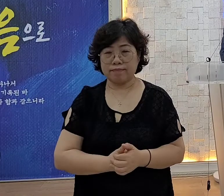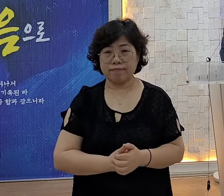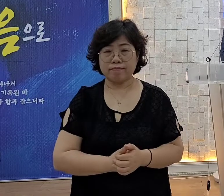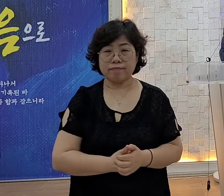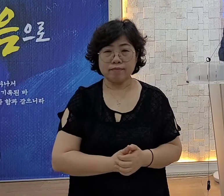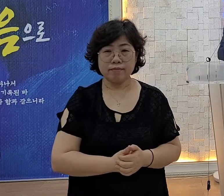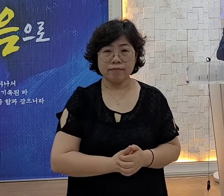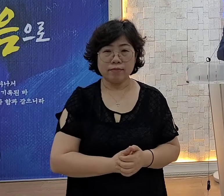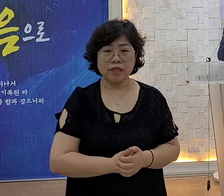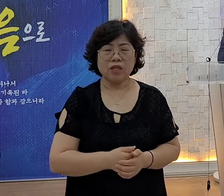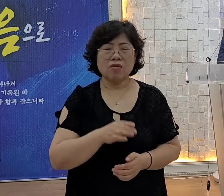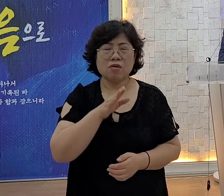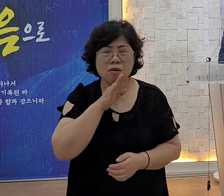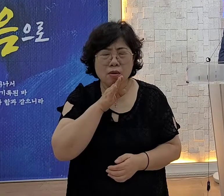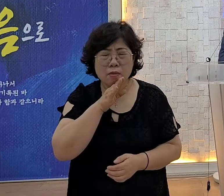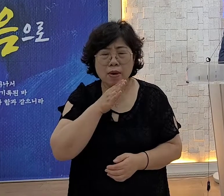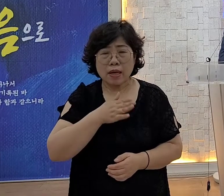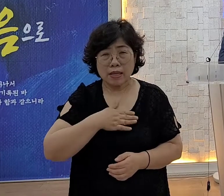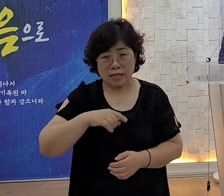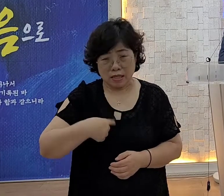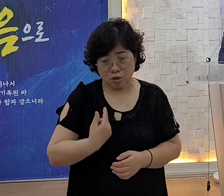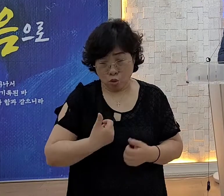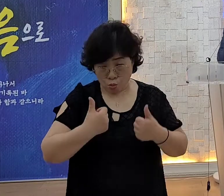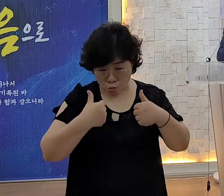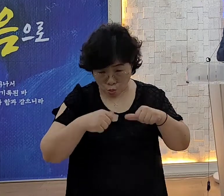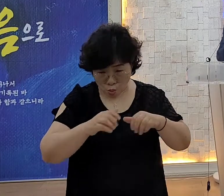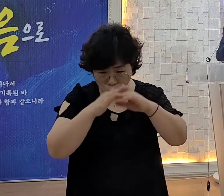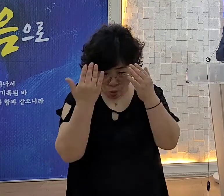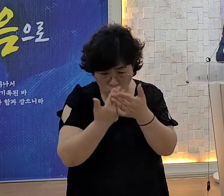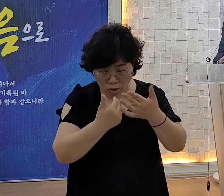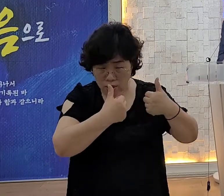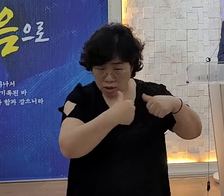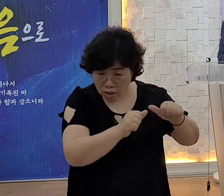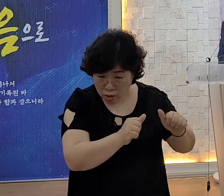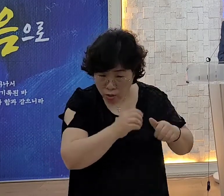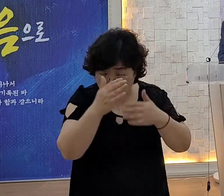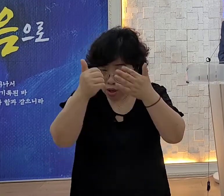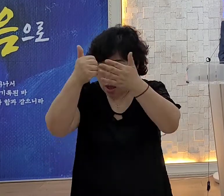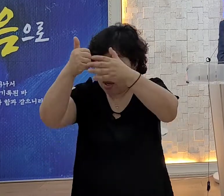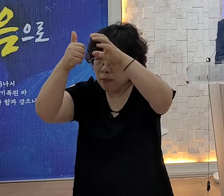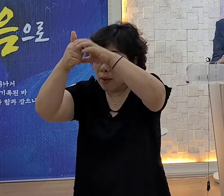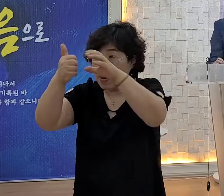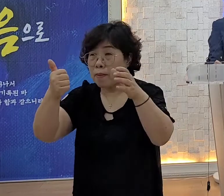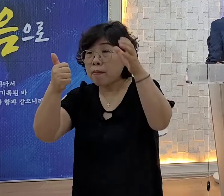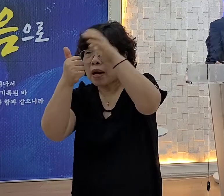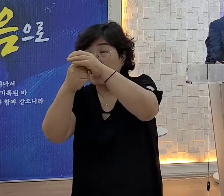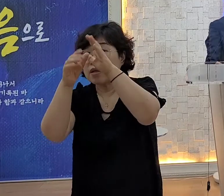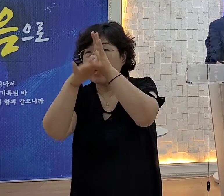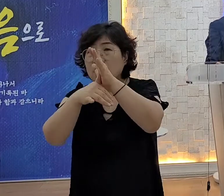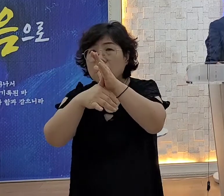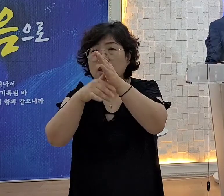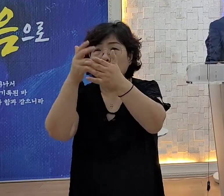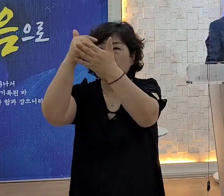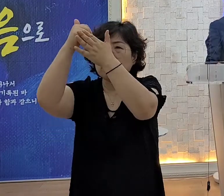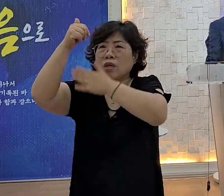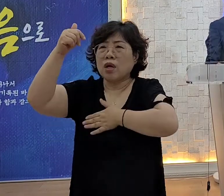근데 진짜 내 자아를 포기하고 하나님 앞에 맡긴 사람입니다. 주님, 저는 아무것도 할 수